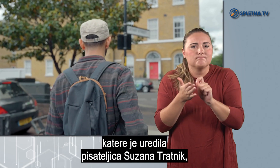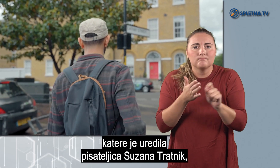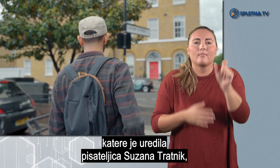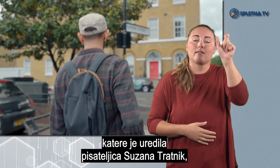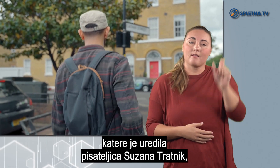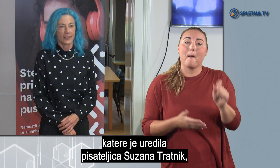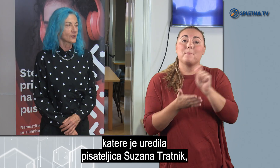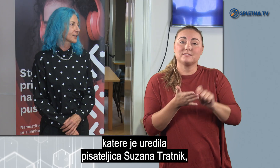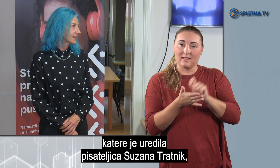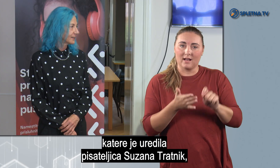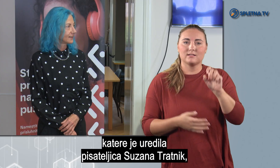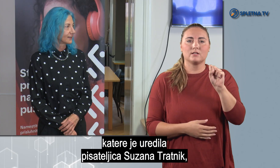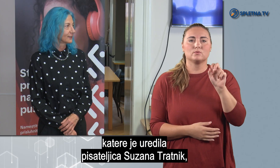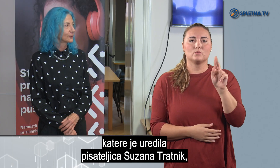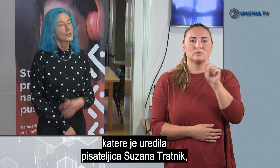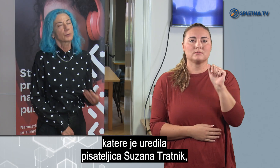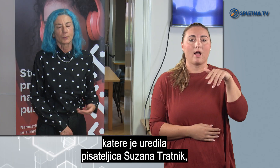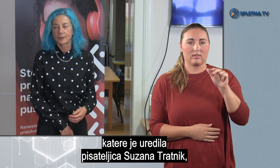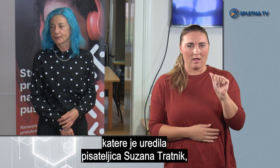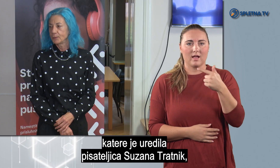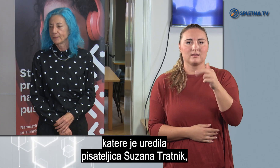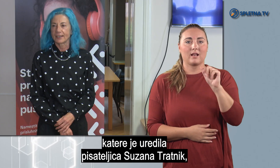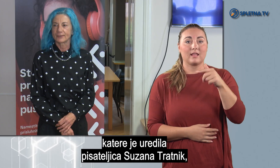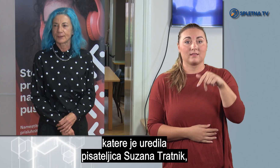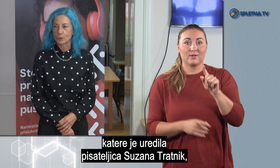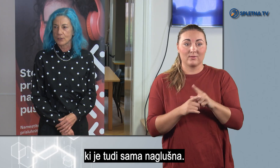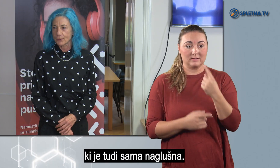Suzana Tratnik, ki je tudi sama naglušna.